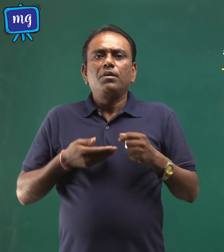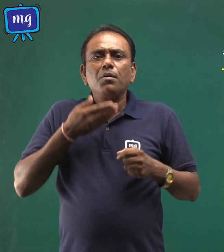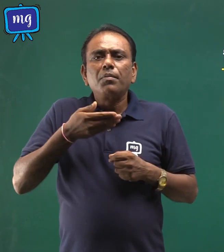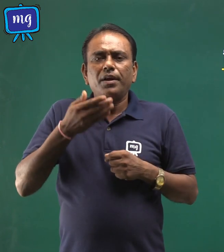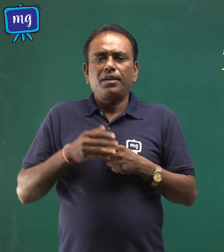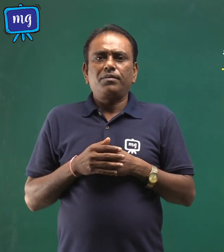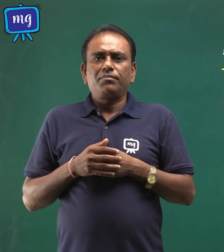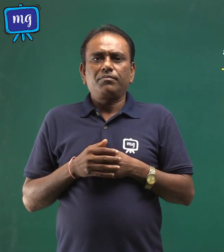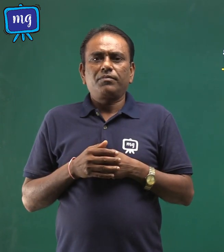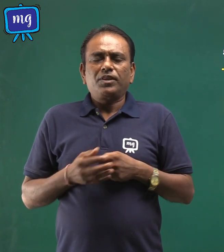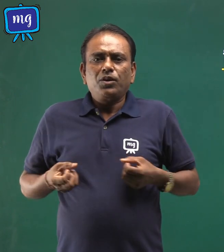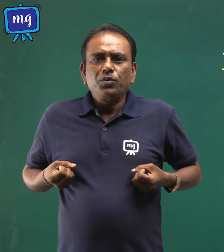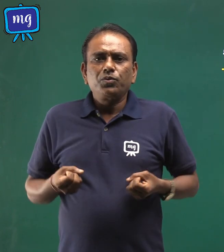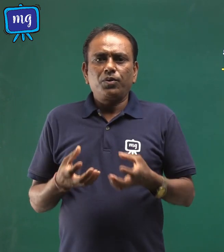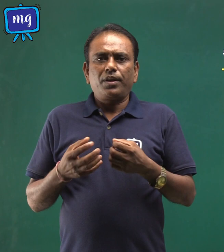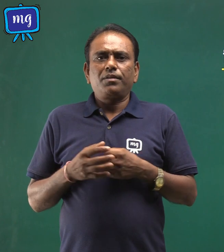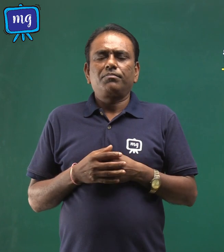पढ़ेंगे। शुरू करें।